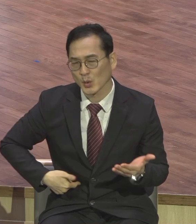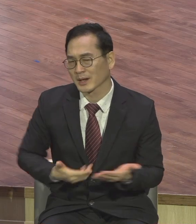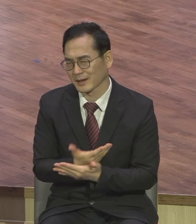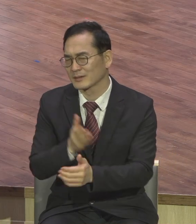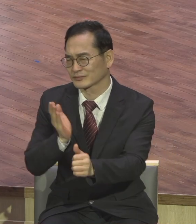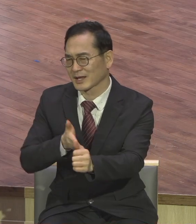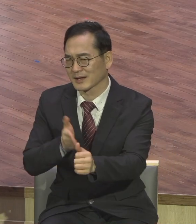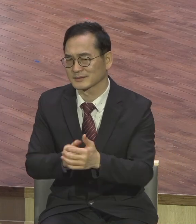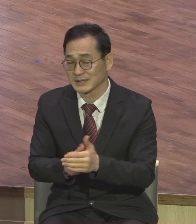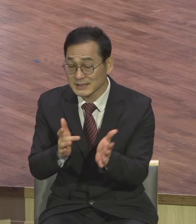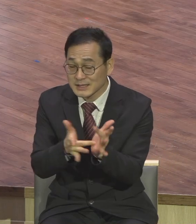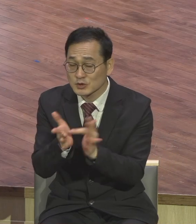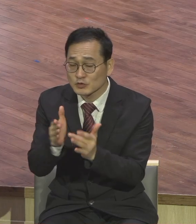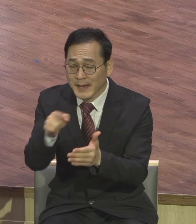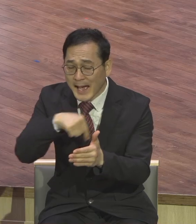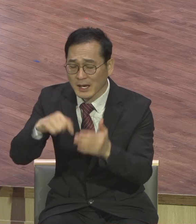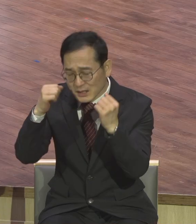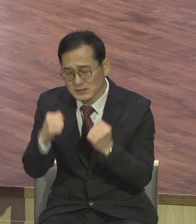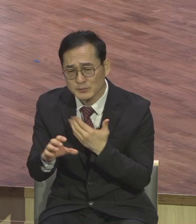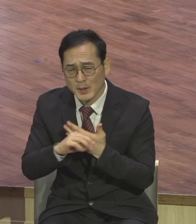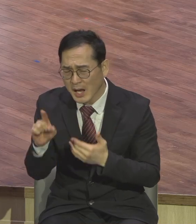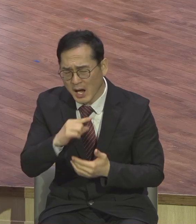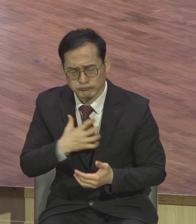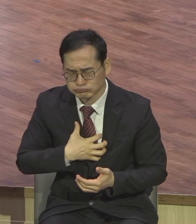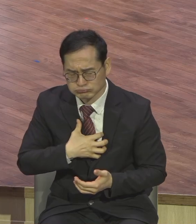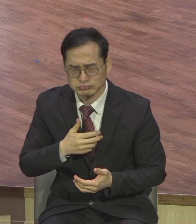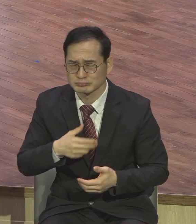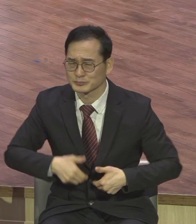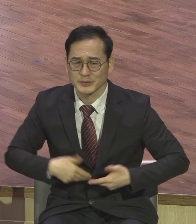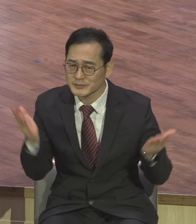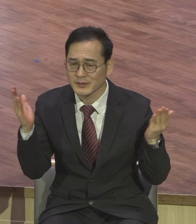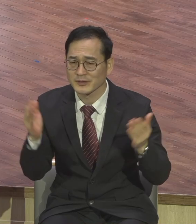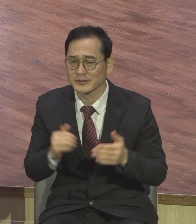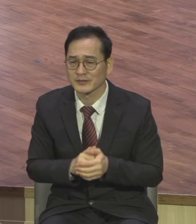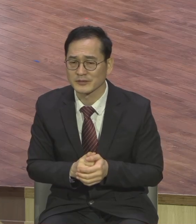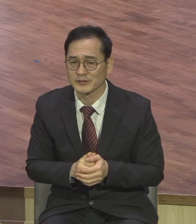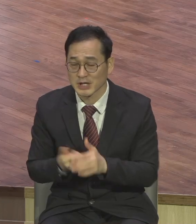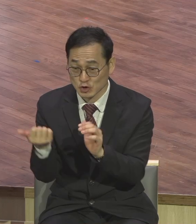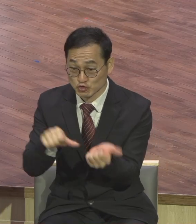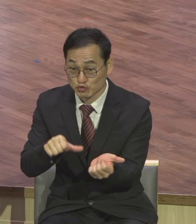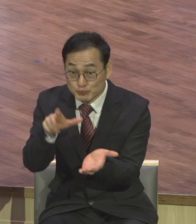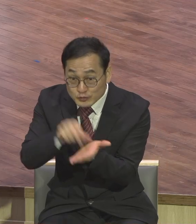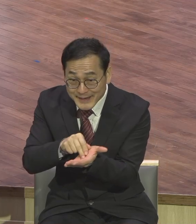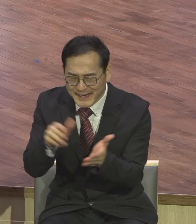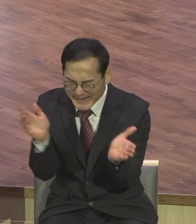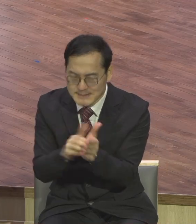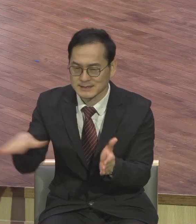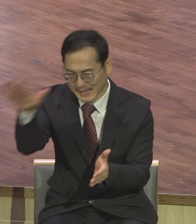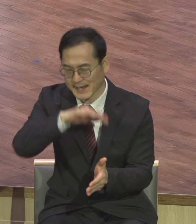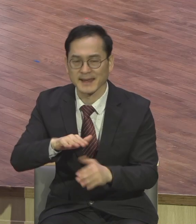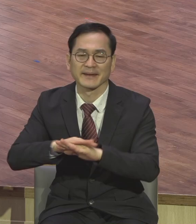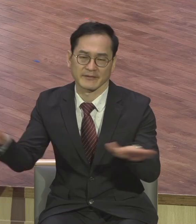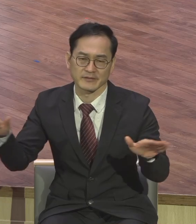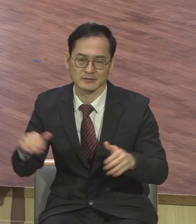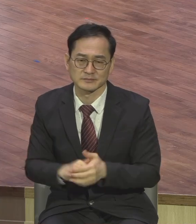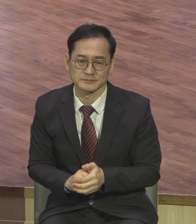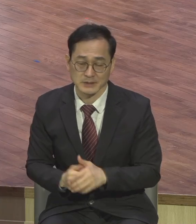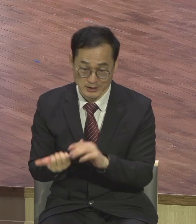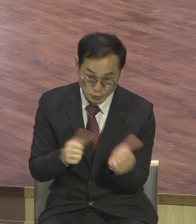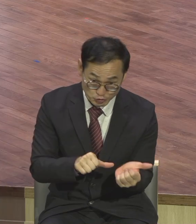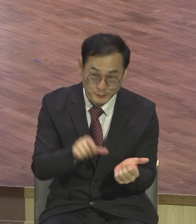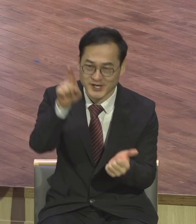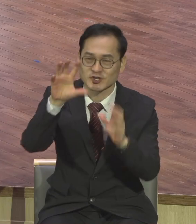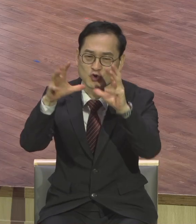예수 안에 있는 자는 다 끝났어요. 다 뭐까지 끝났어요? 죽음까지 끝났어요. 우리는 죽으면 바로